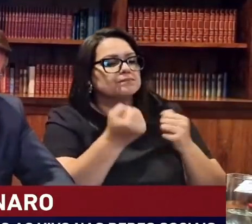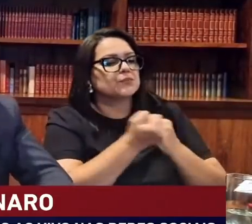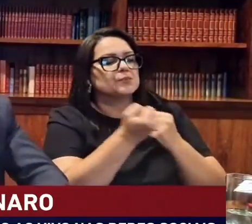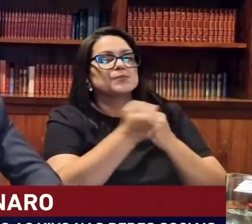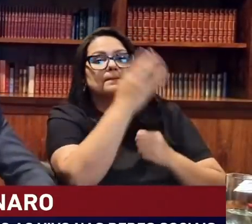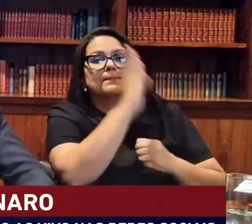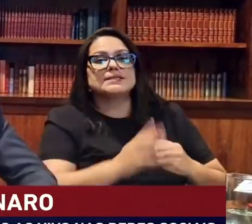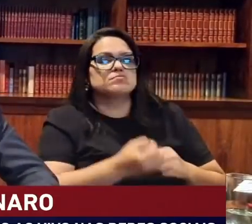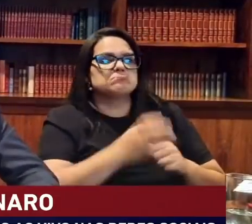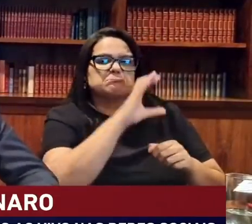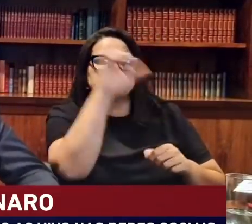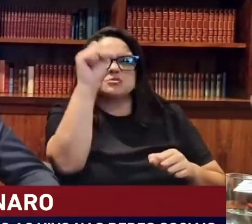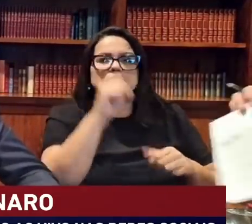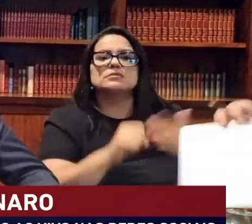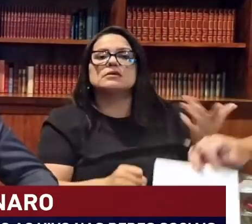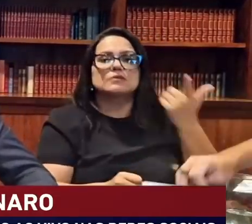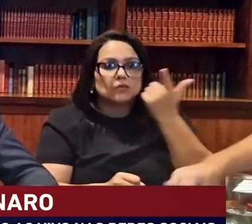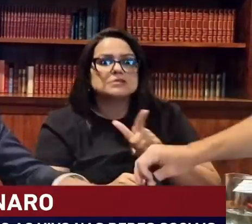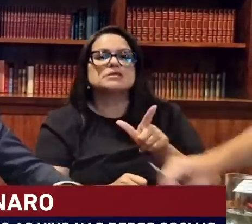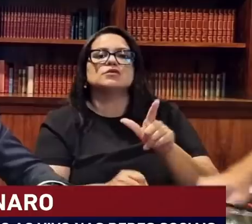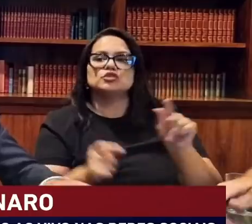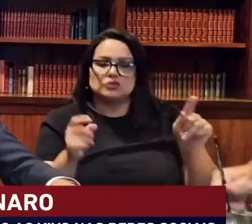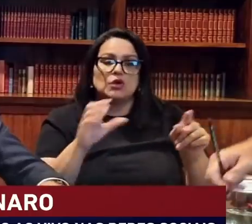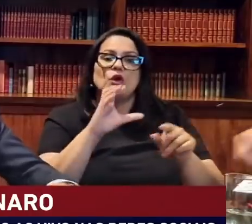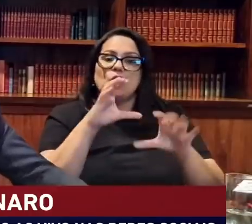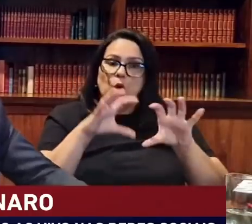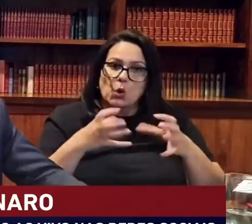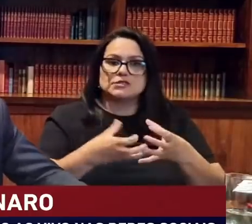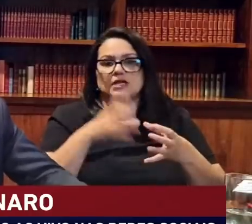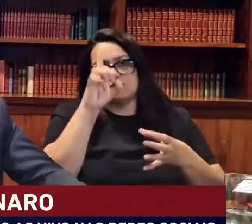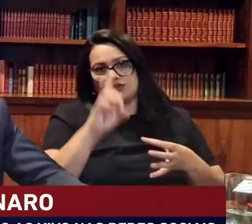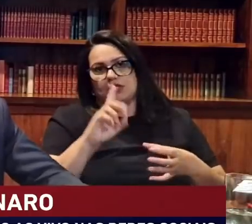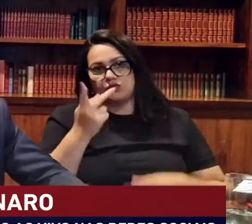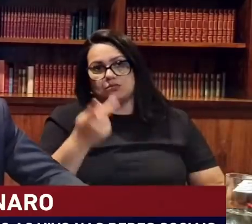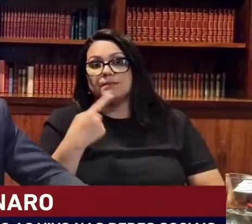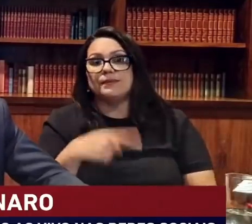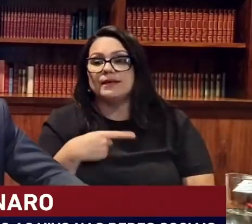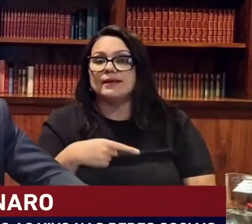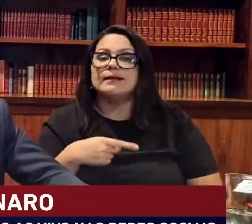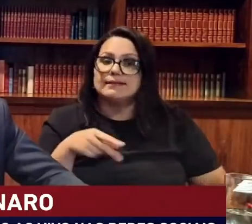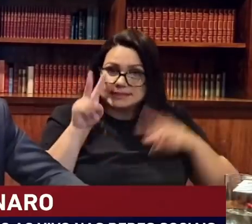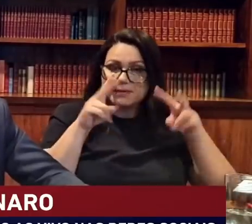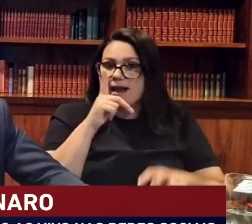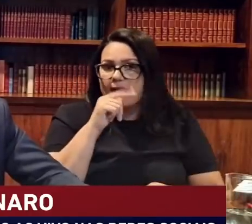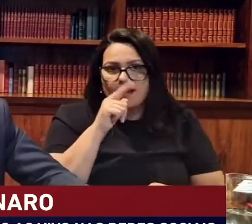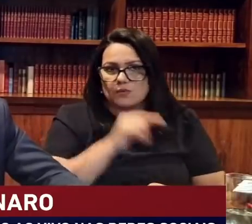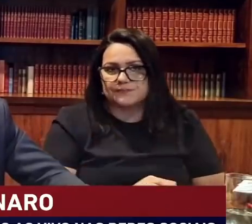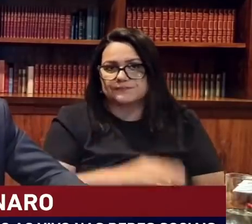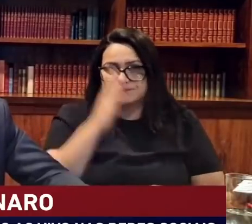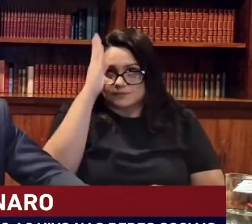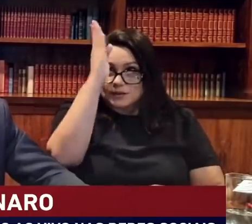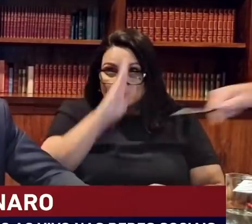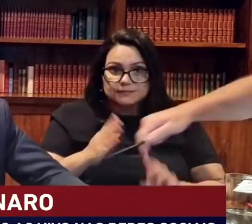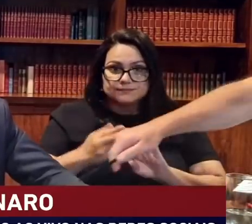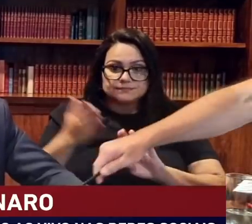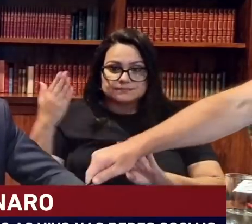ONU? Fomos reeleitos para o Conselho de Direitos Humanos por causa da água. O Brasil não falava